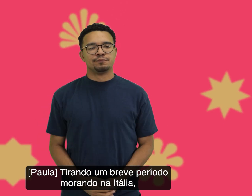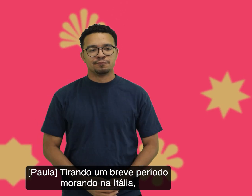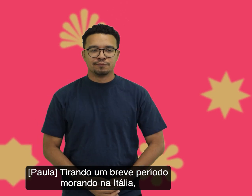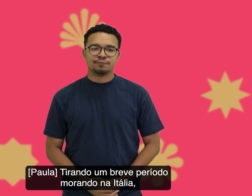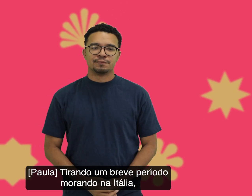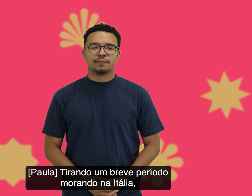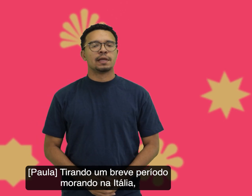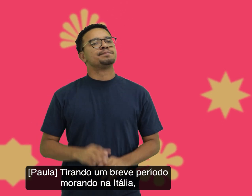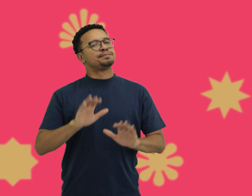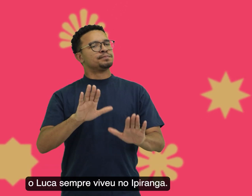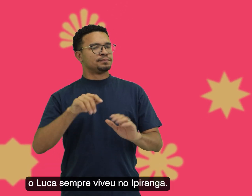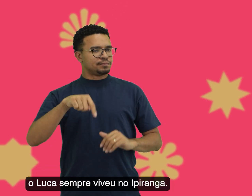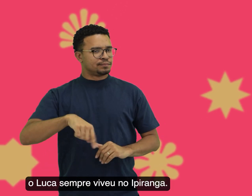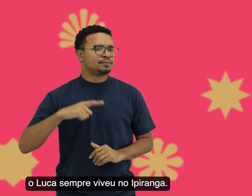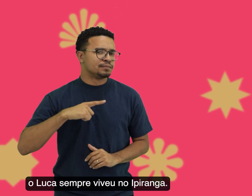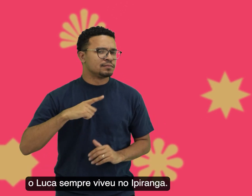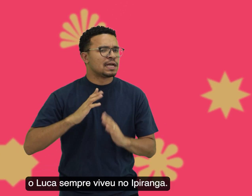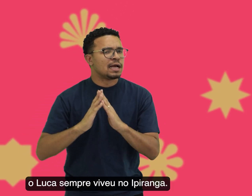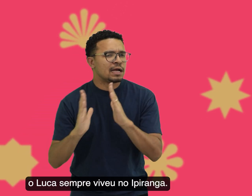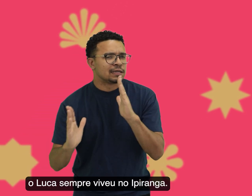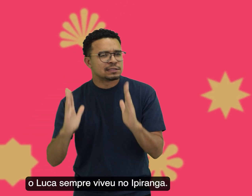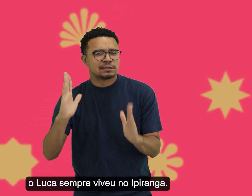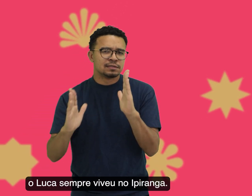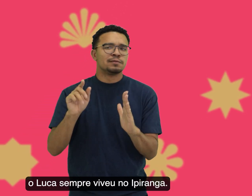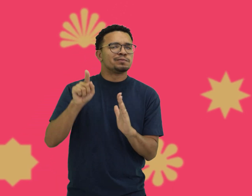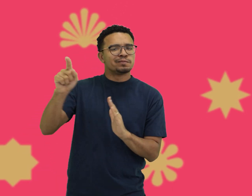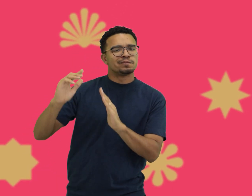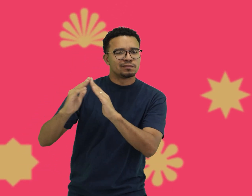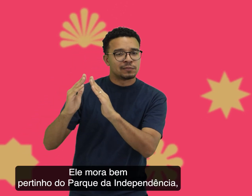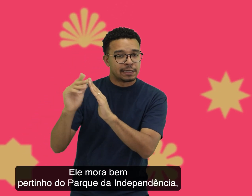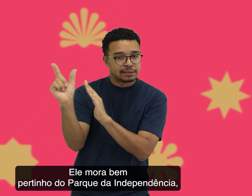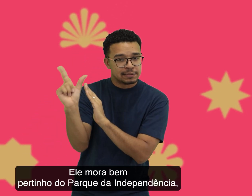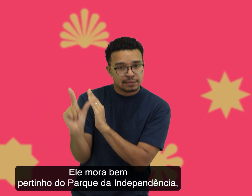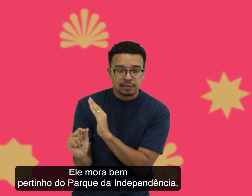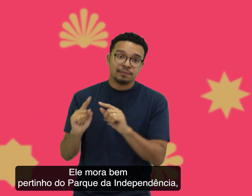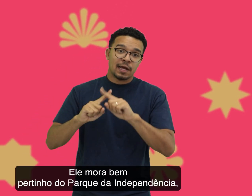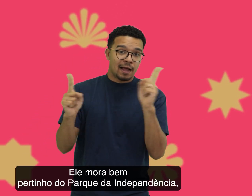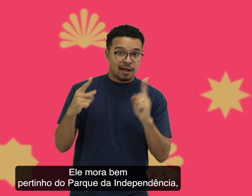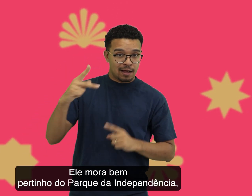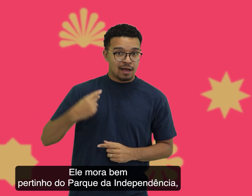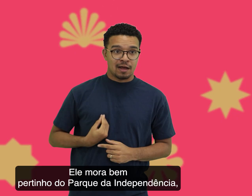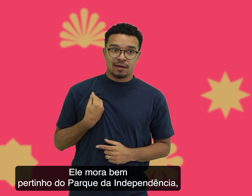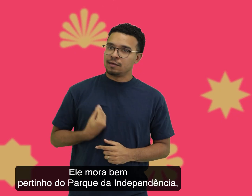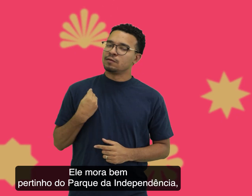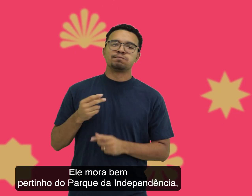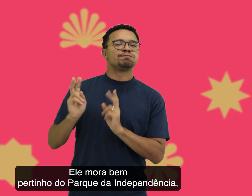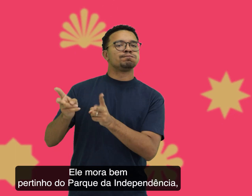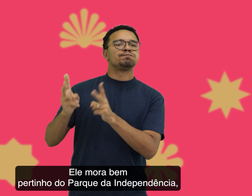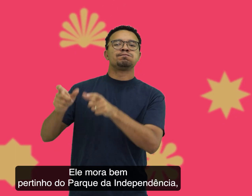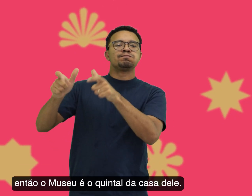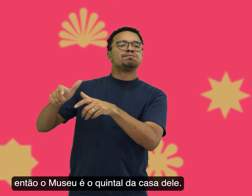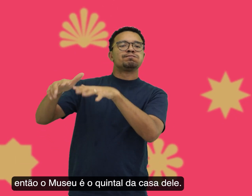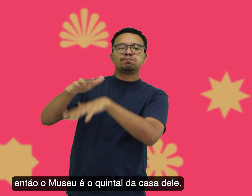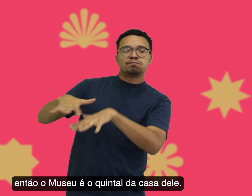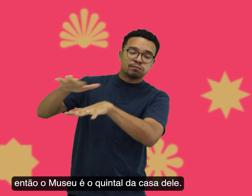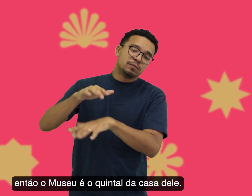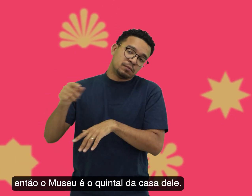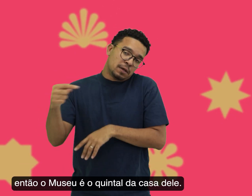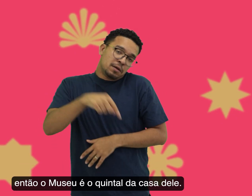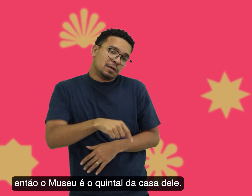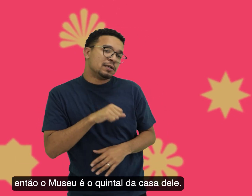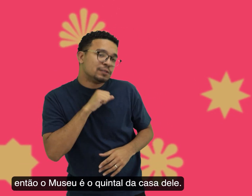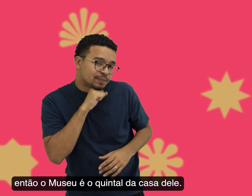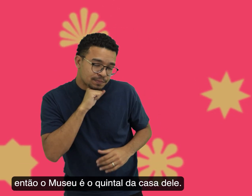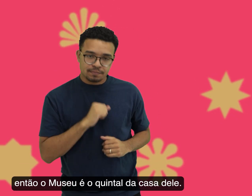um breve período morando na Itália, o Luca sempre viveu no Ipiranga. Ele mora bem pertinho do Parque da Independência,